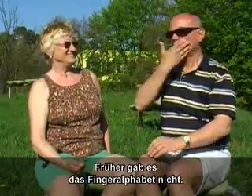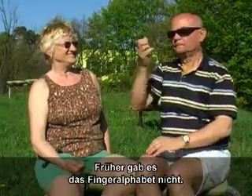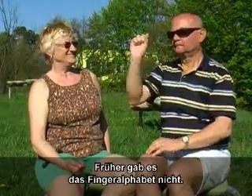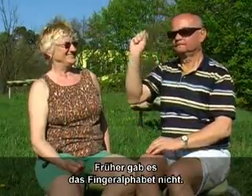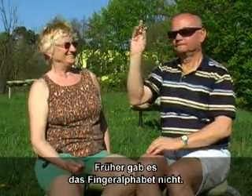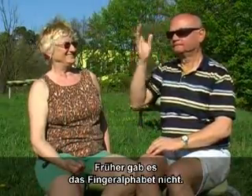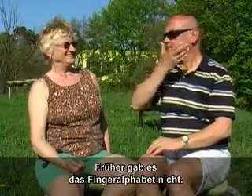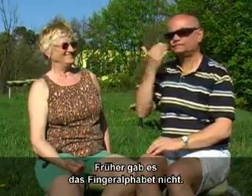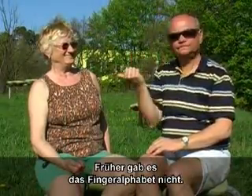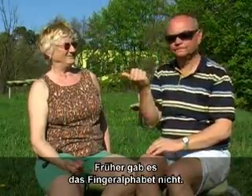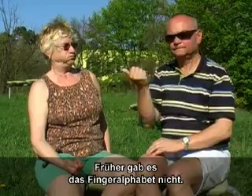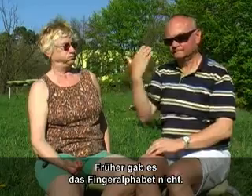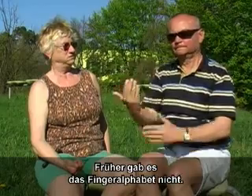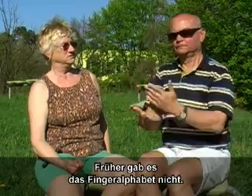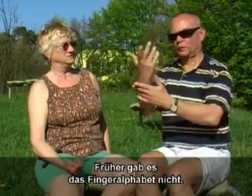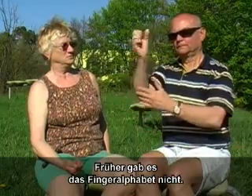Früher gab es das Fingeralphabet nicht.